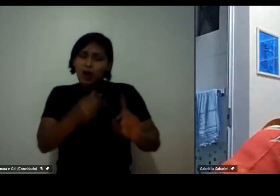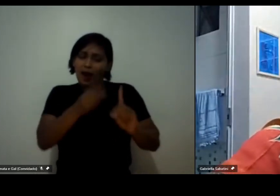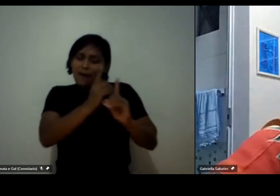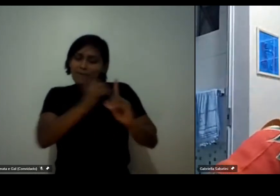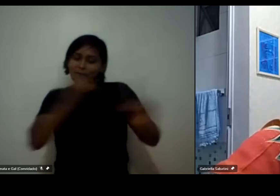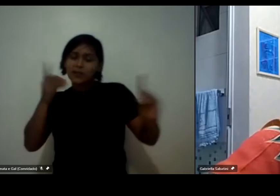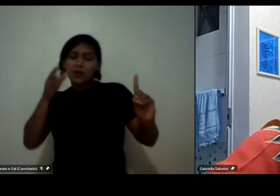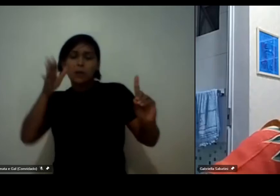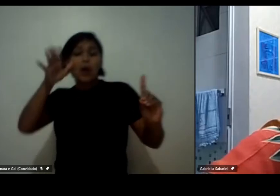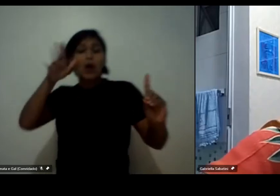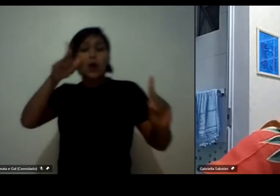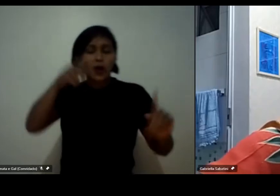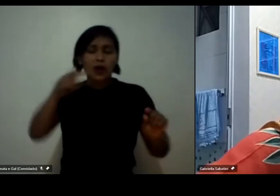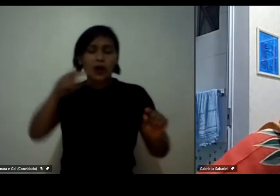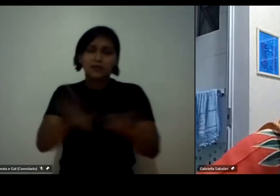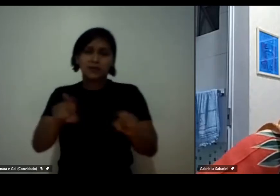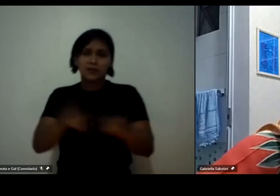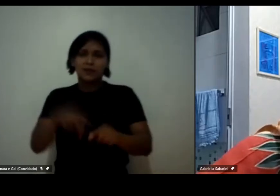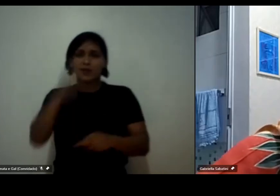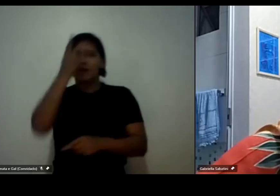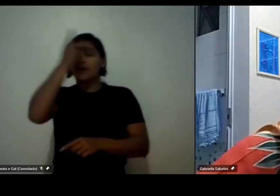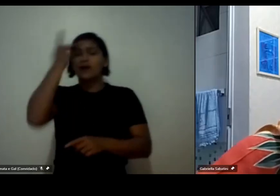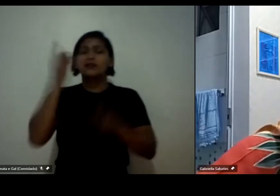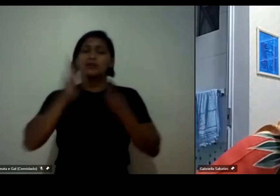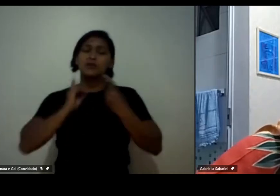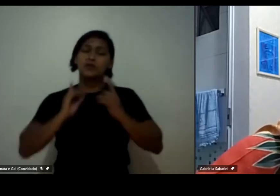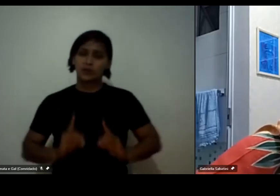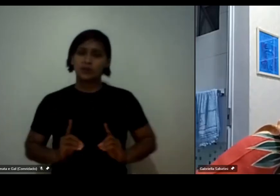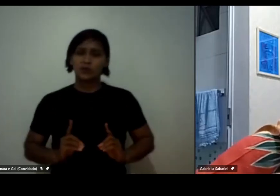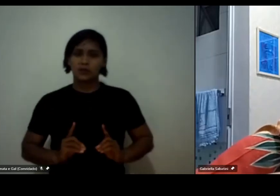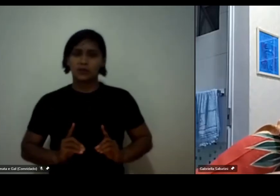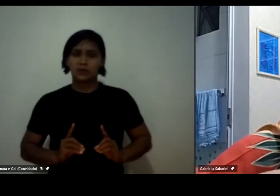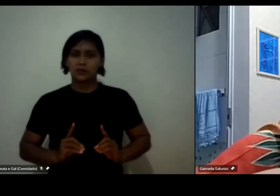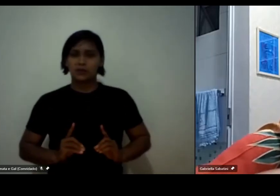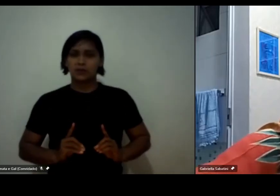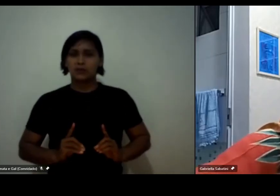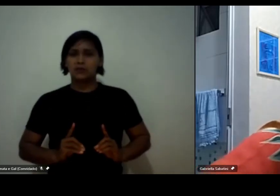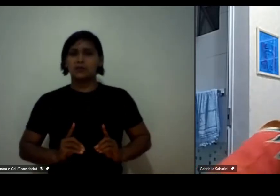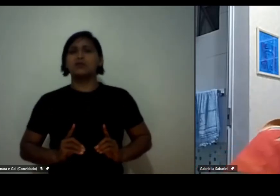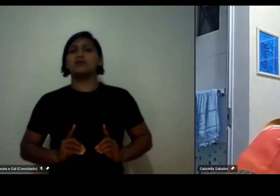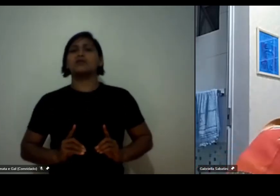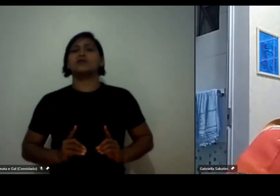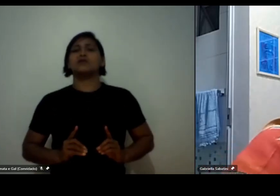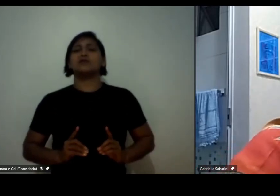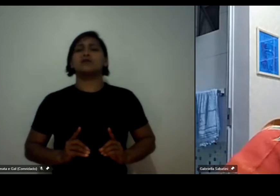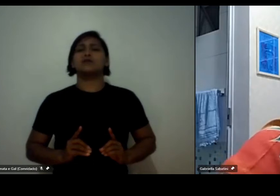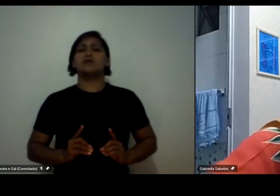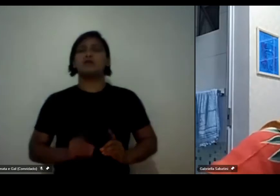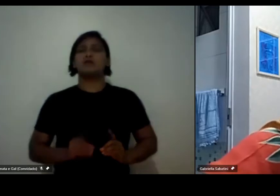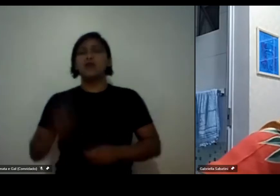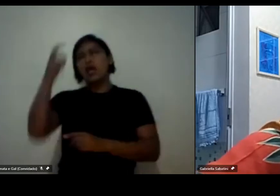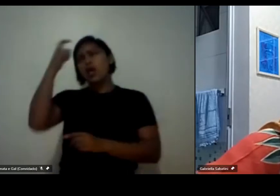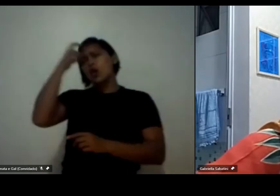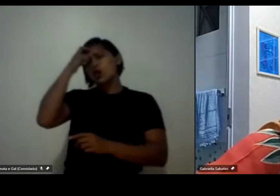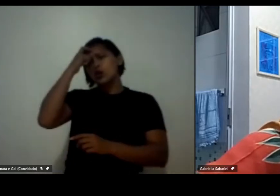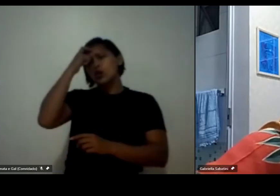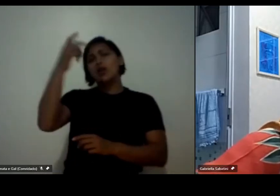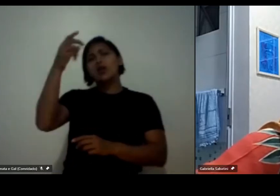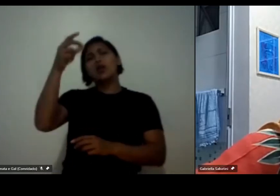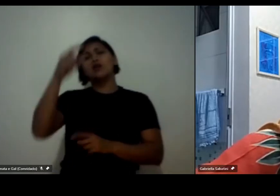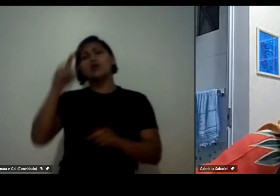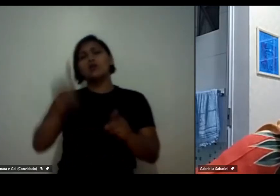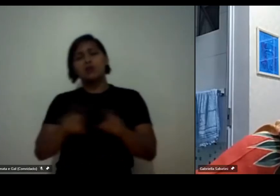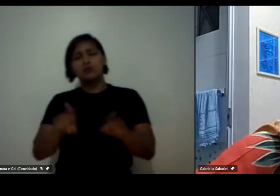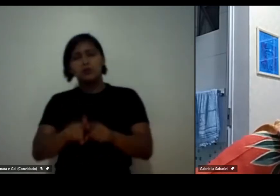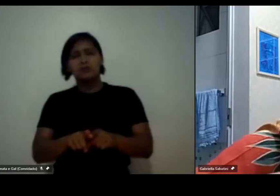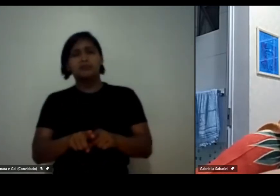curiosidade. Estando as pessoas com deficiência mental ou intelectual num grau maior de objeção.